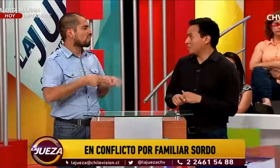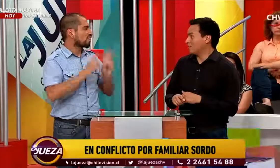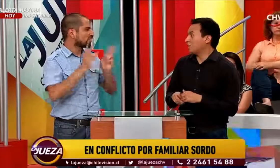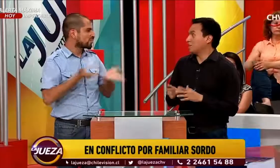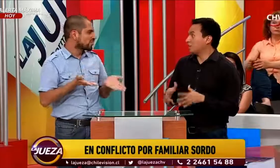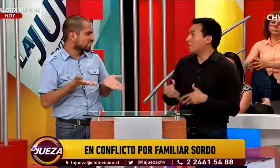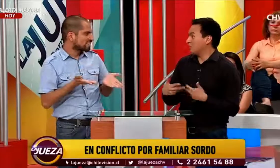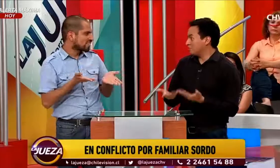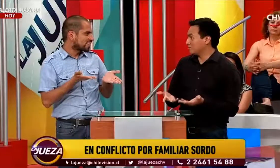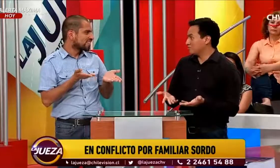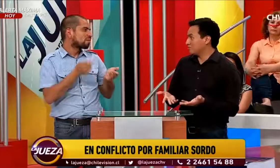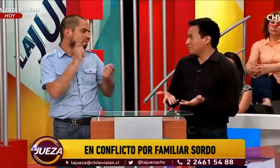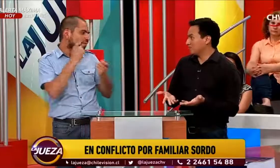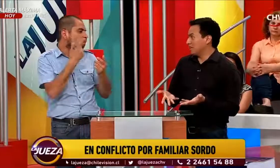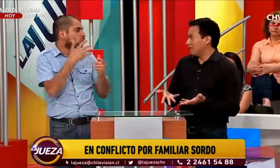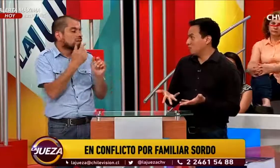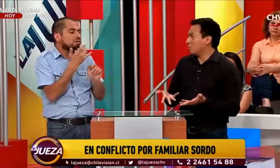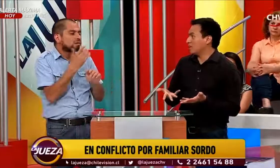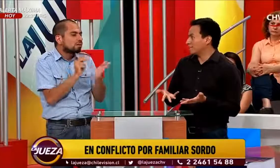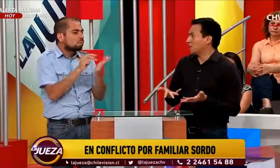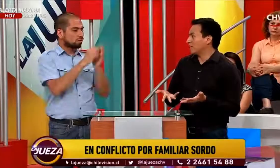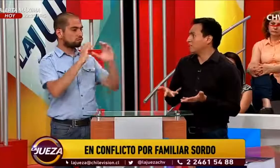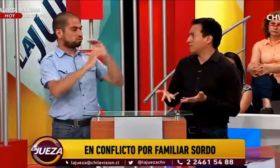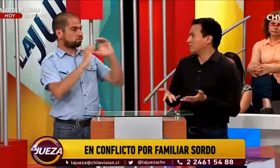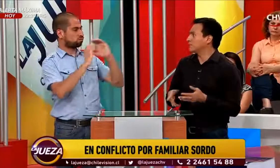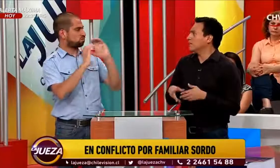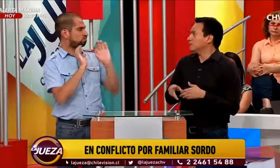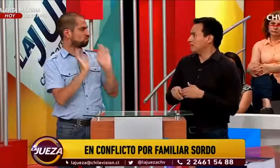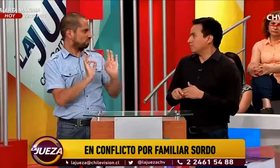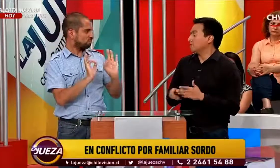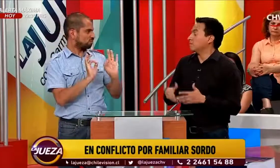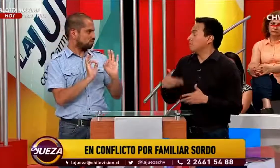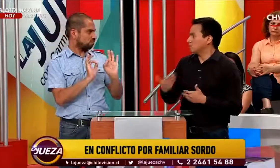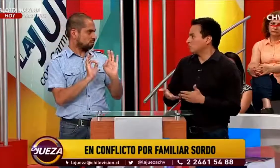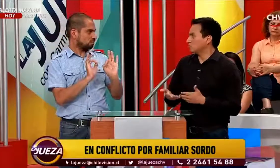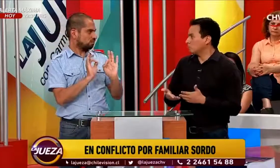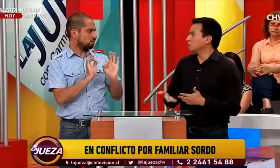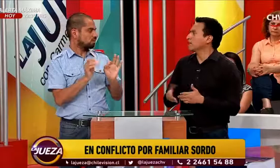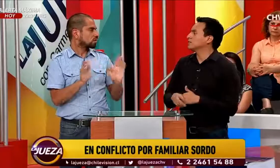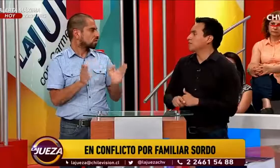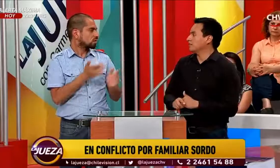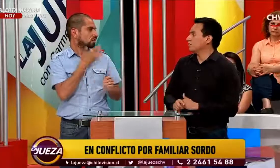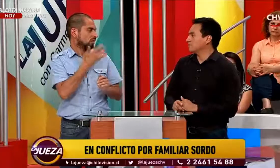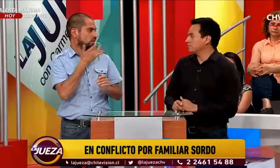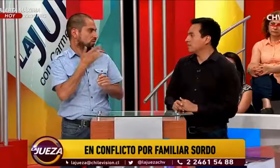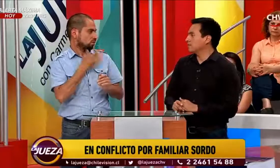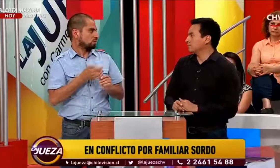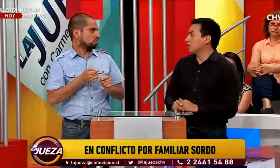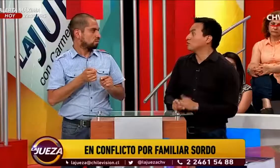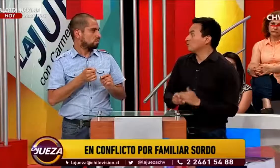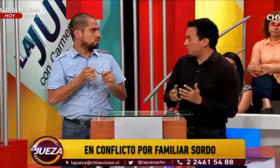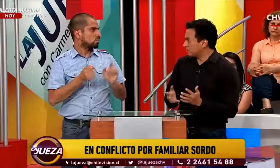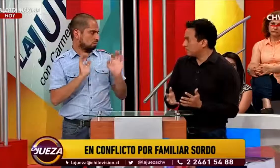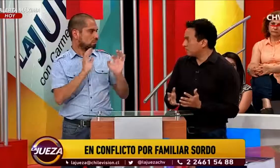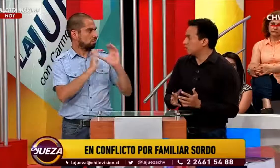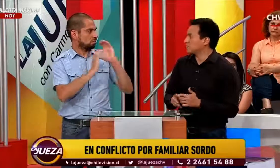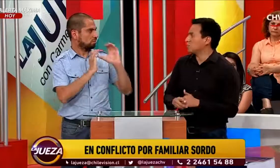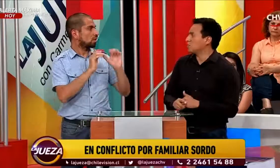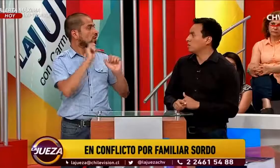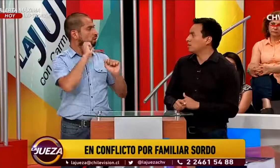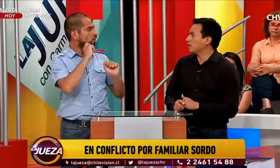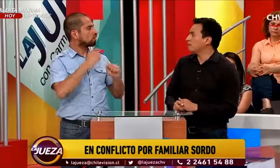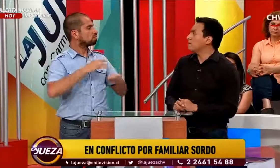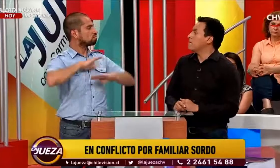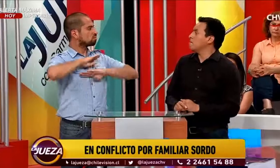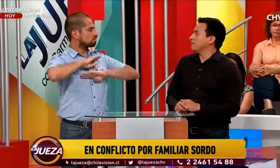de la comunicación en la lengua de señas. Es un primer paso comunicarnos en la lengua. Eso es algo simple, sencillo, que se puede aplicar y